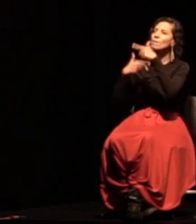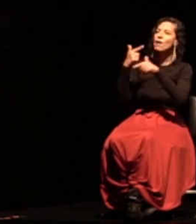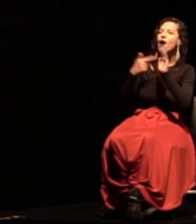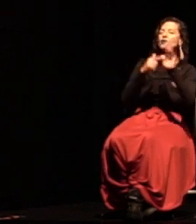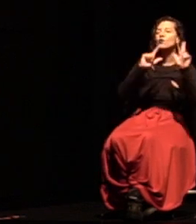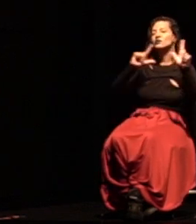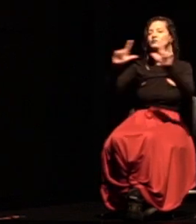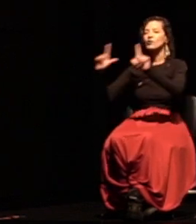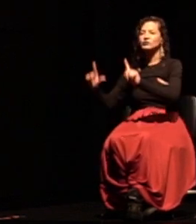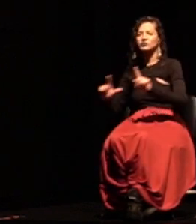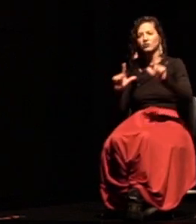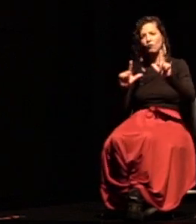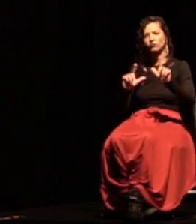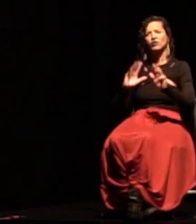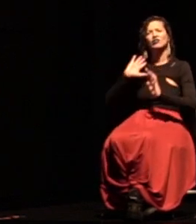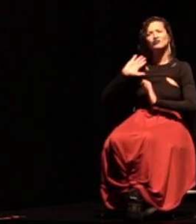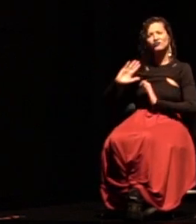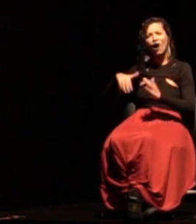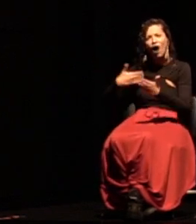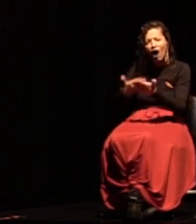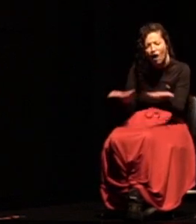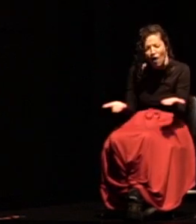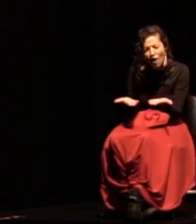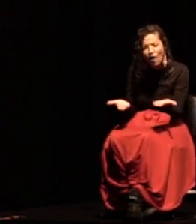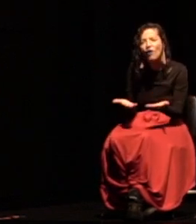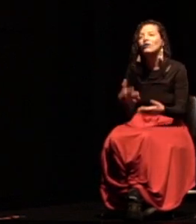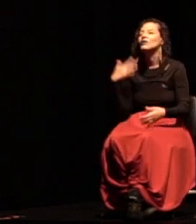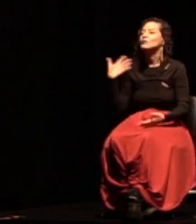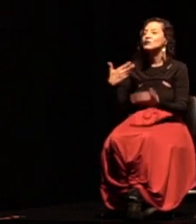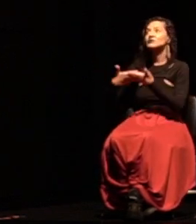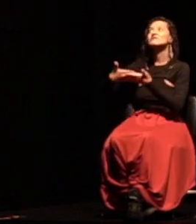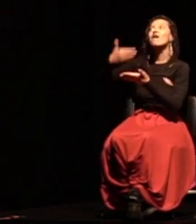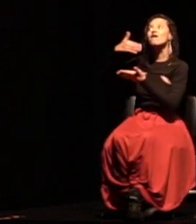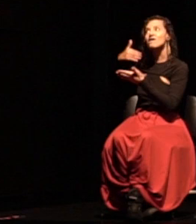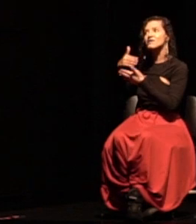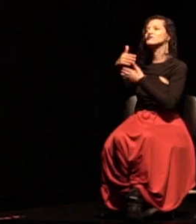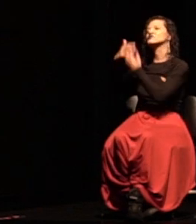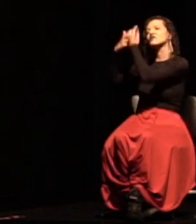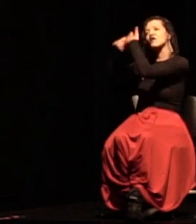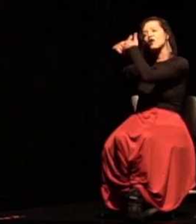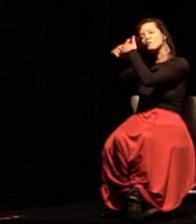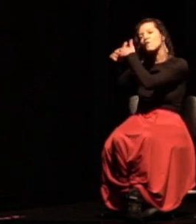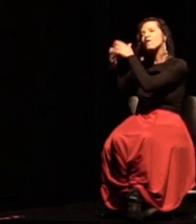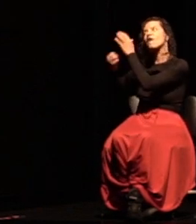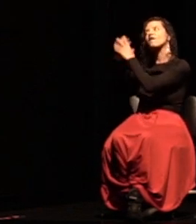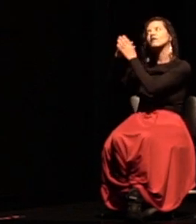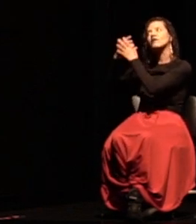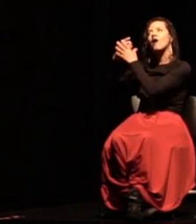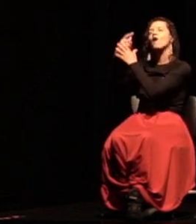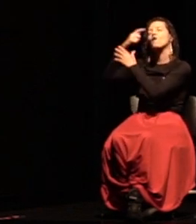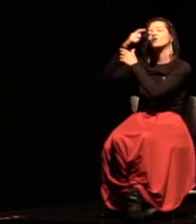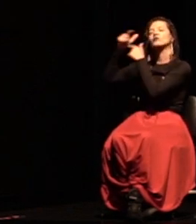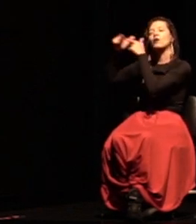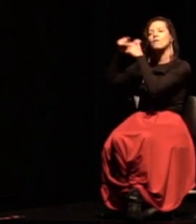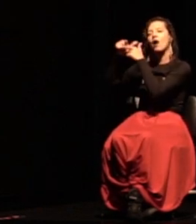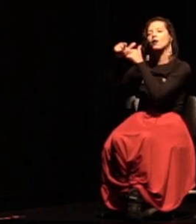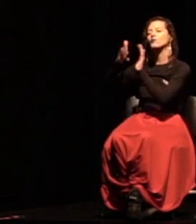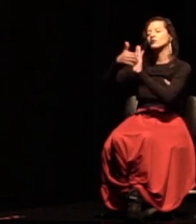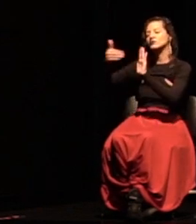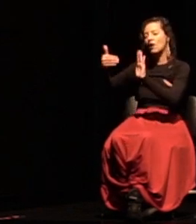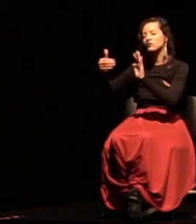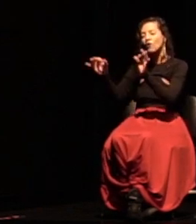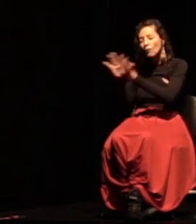exposto, porque para chegar nele já teve que ter o que antecede como elaboração mental e